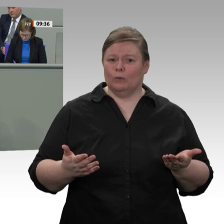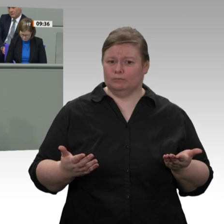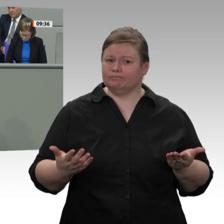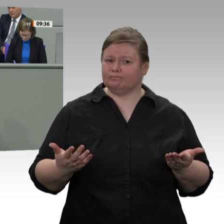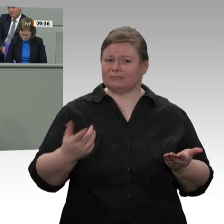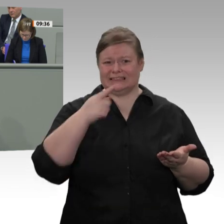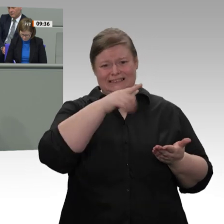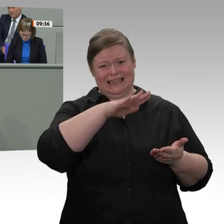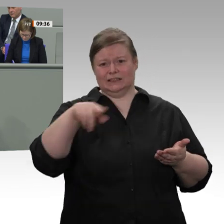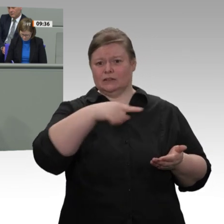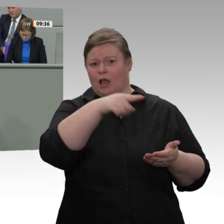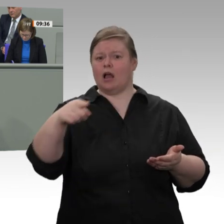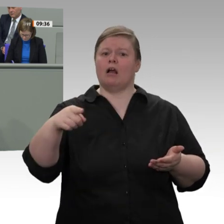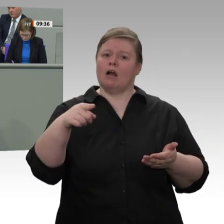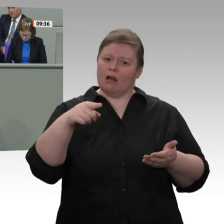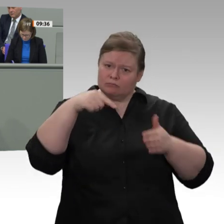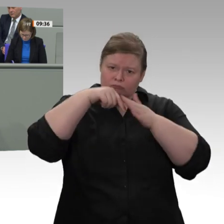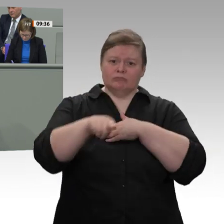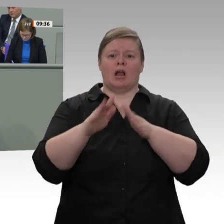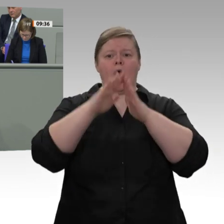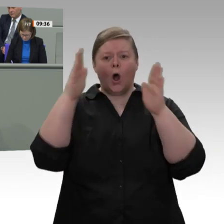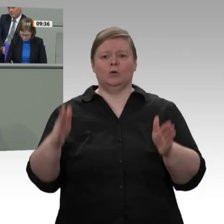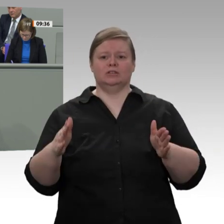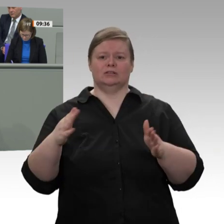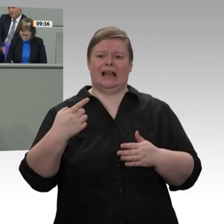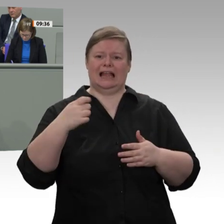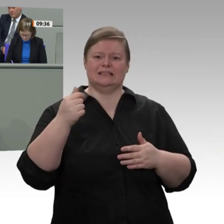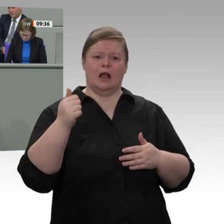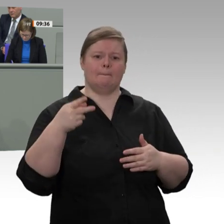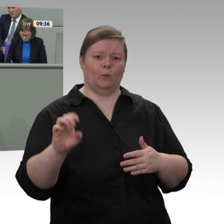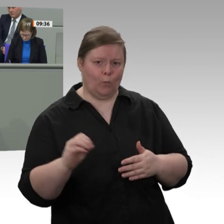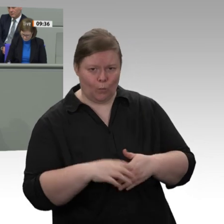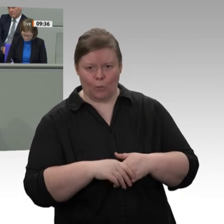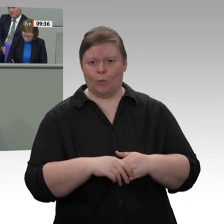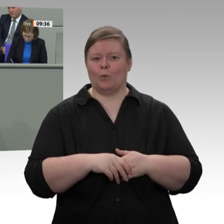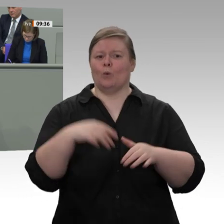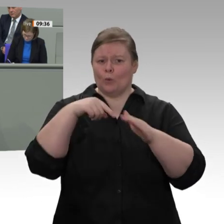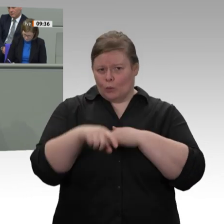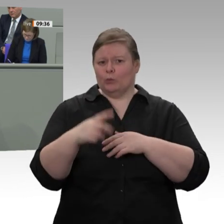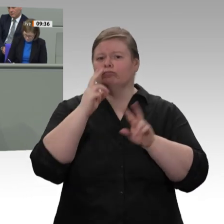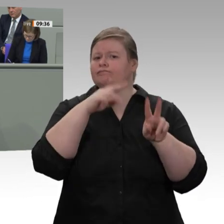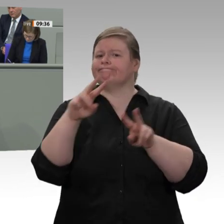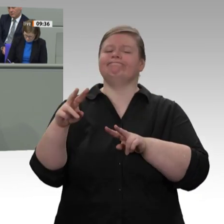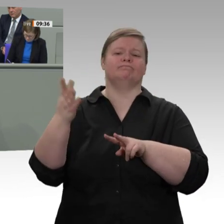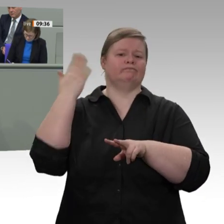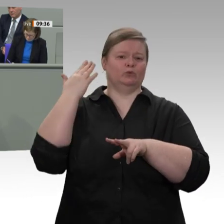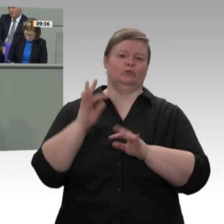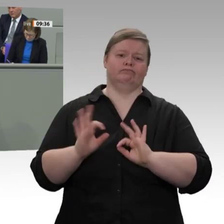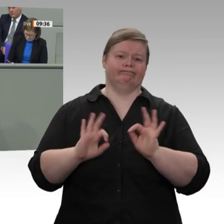es nicht glauben, was dort aus diesem Land heraus passiert ist. Und deswegen ist es keine